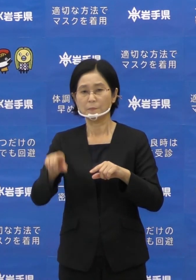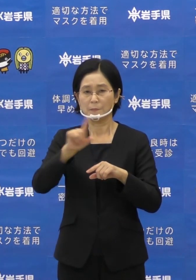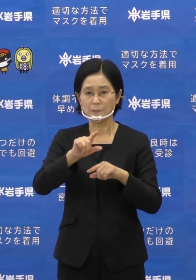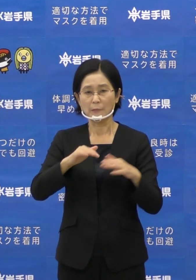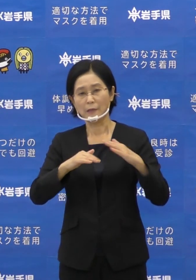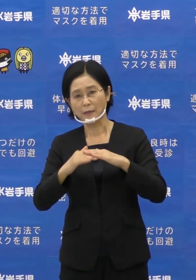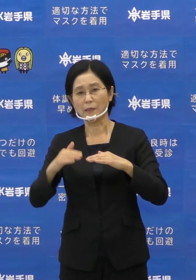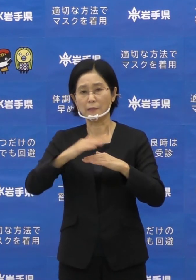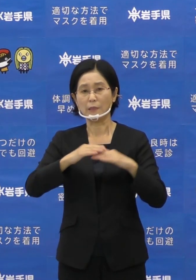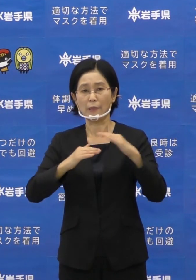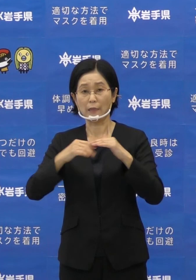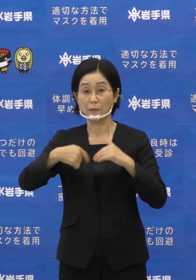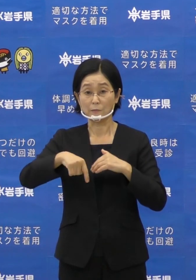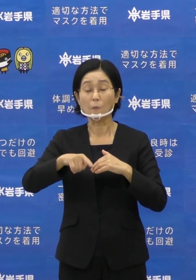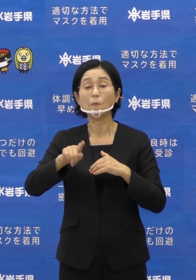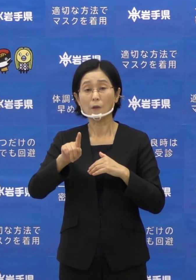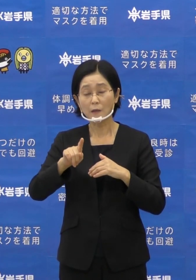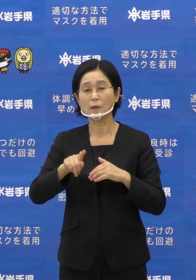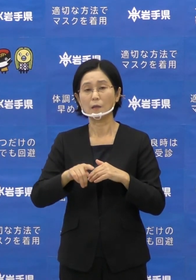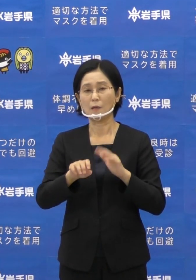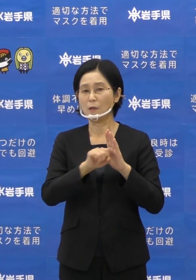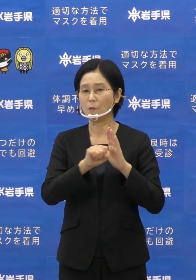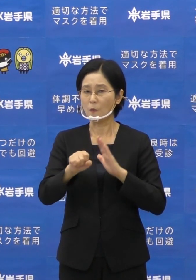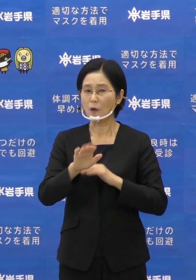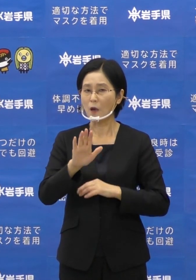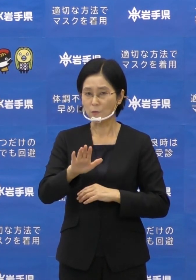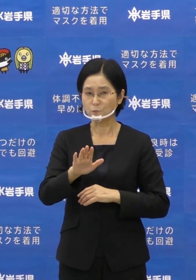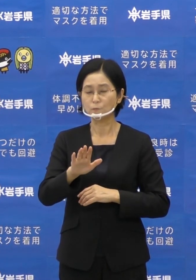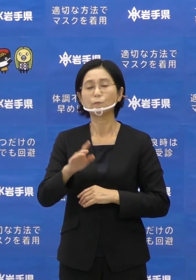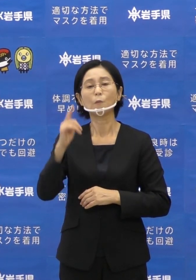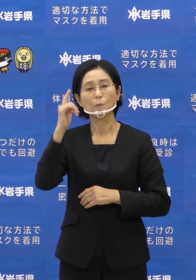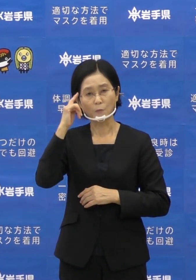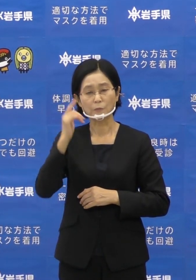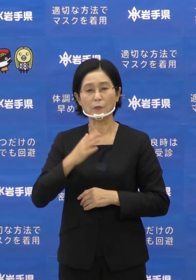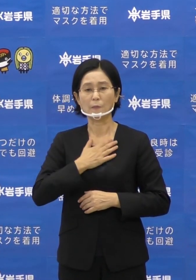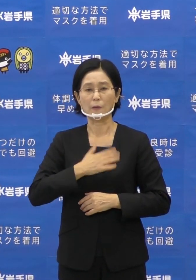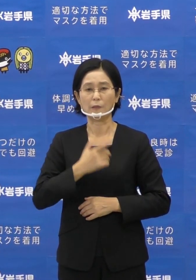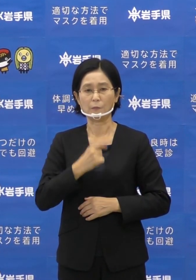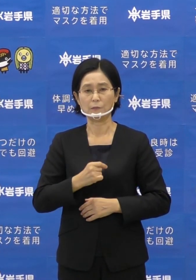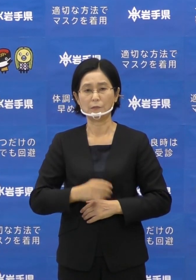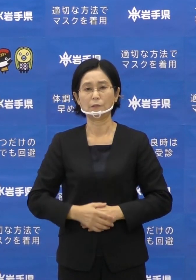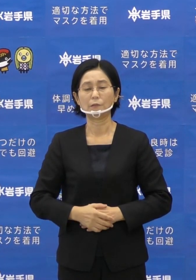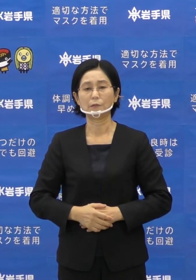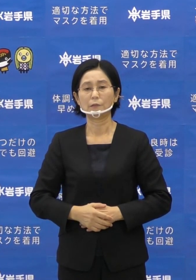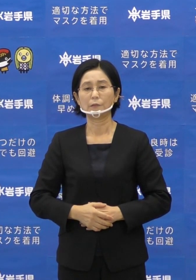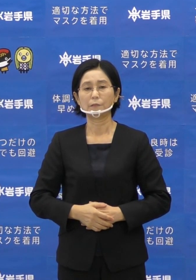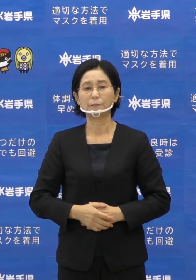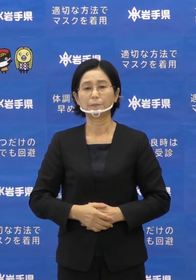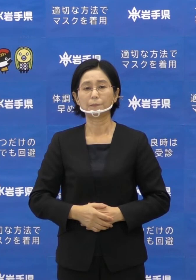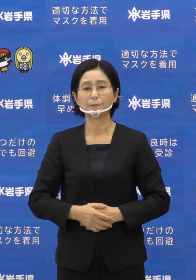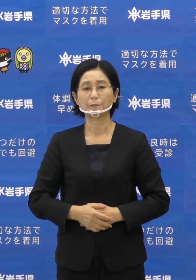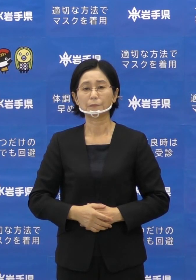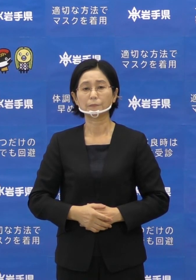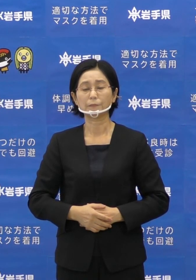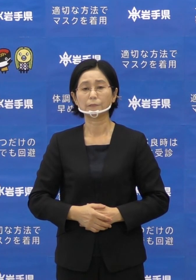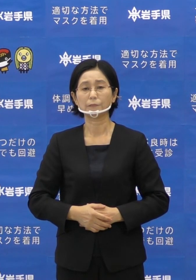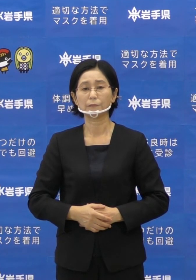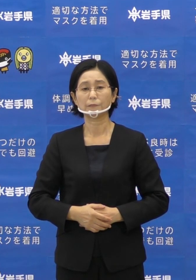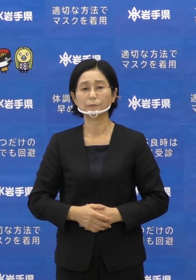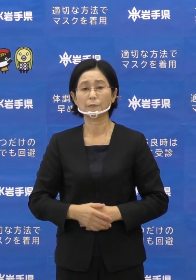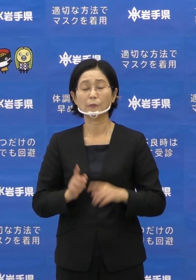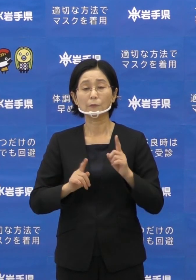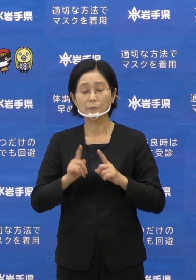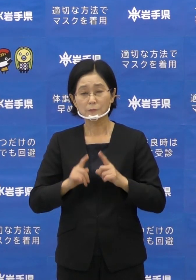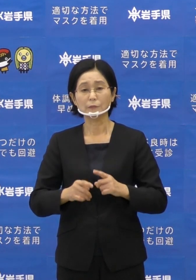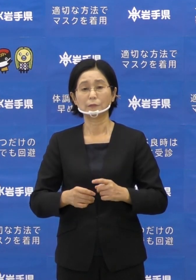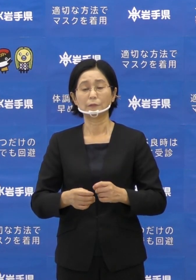がさらに有効になるんだということもご理解いただければと思います。いずれ新規感染